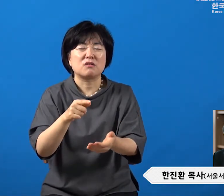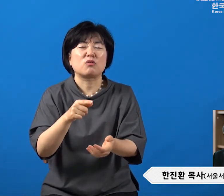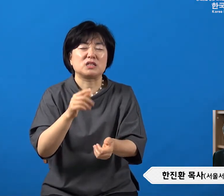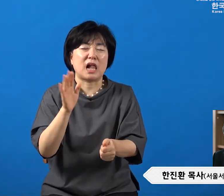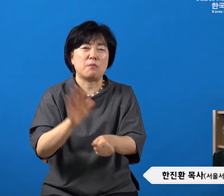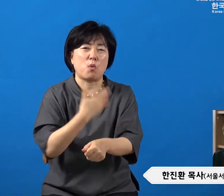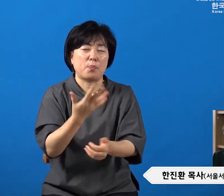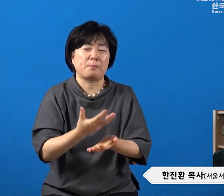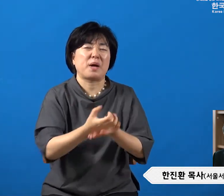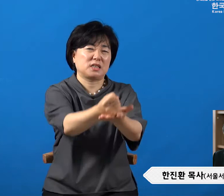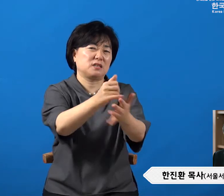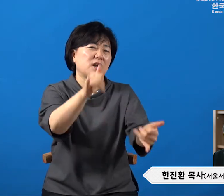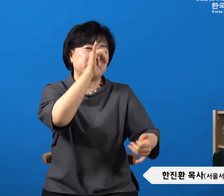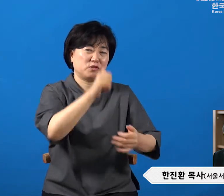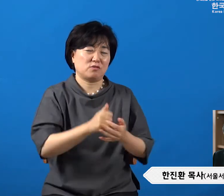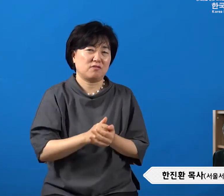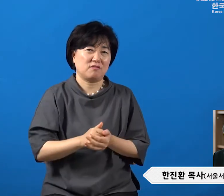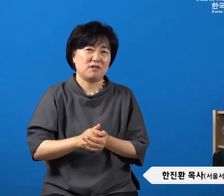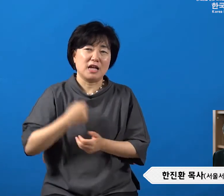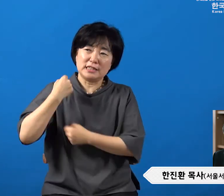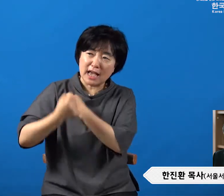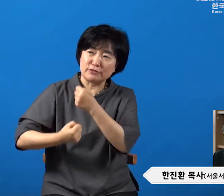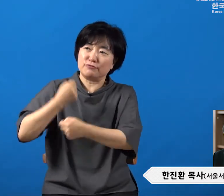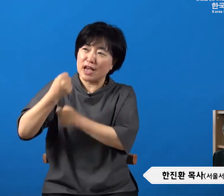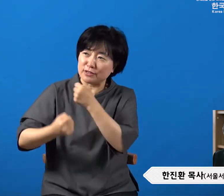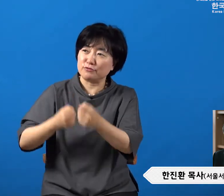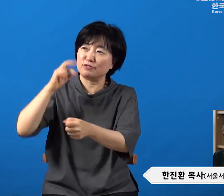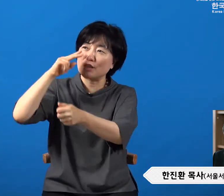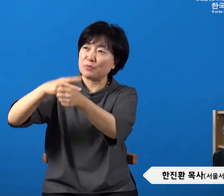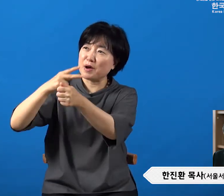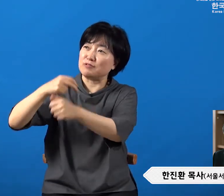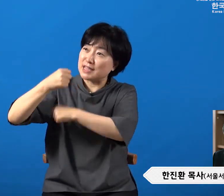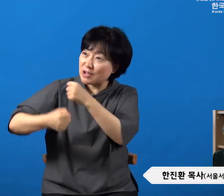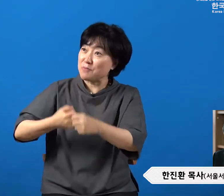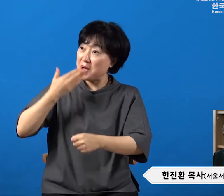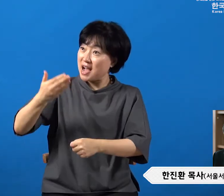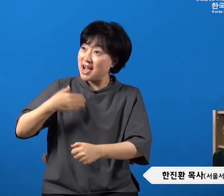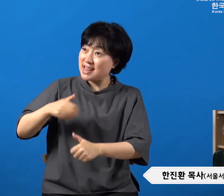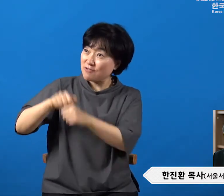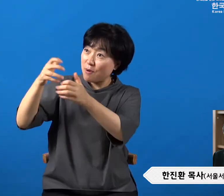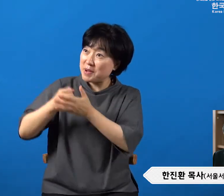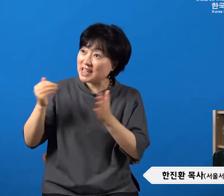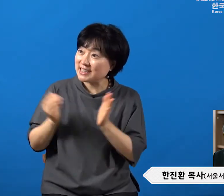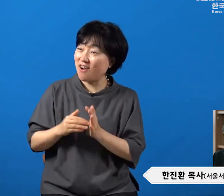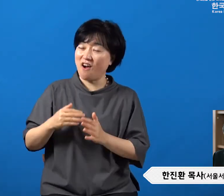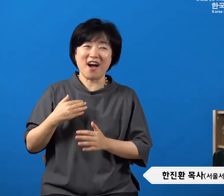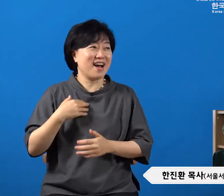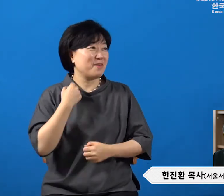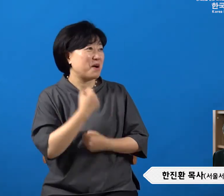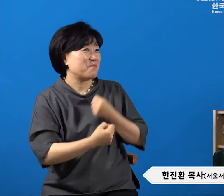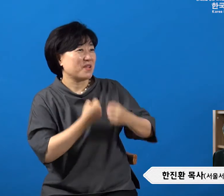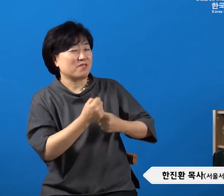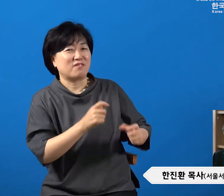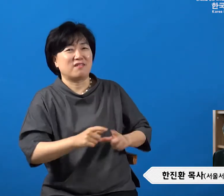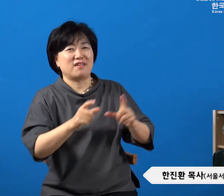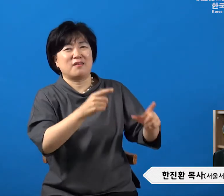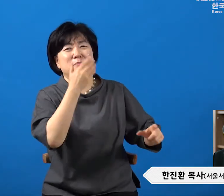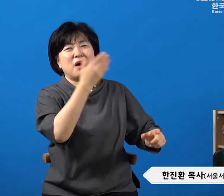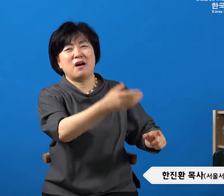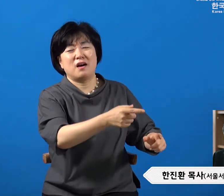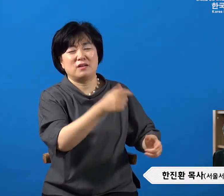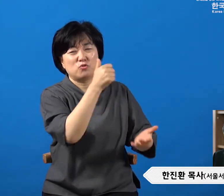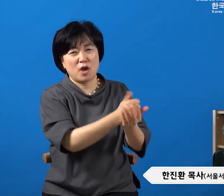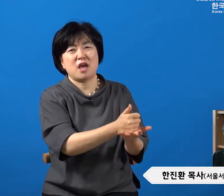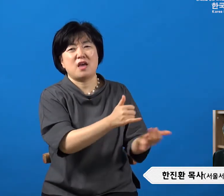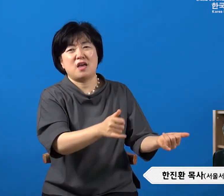있었습니다. 바울이 자유하니까 그럼 죄는 마음대로 지어도 되겠네, 그렇게 왜곡하는 사람들이 있었습니다.